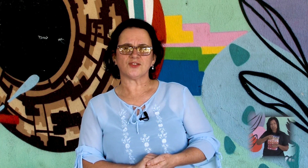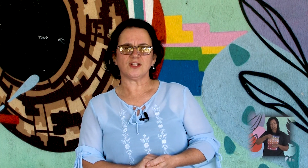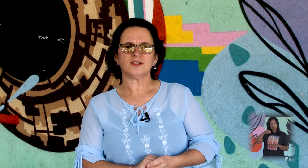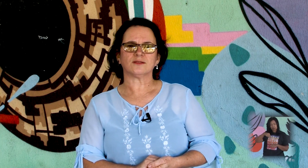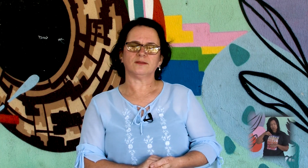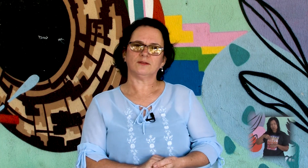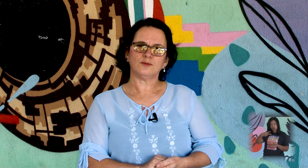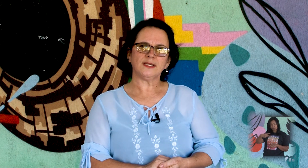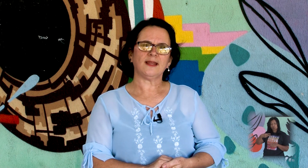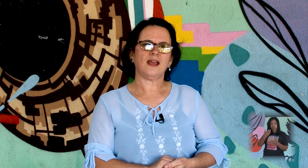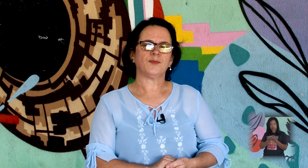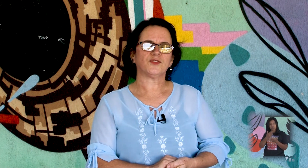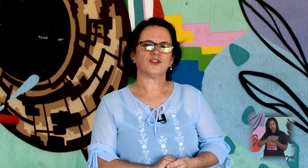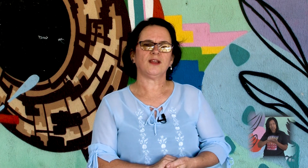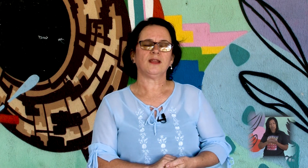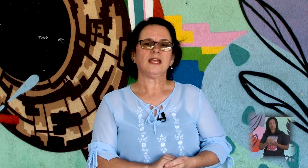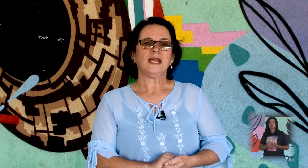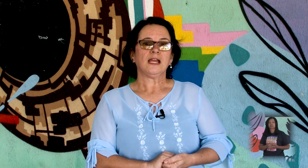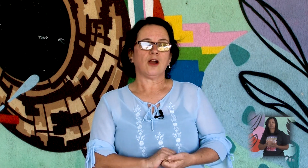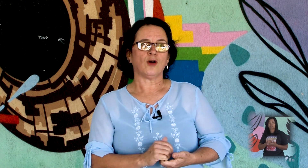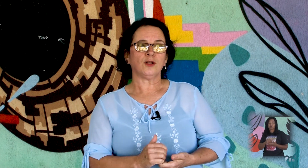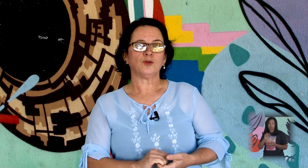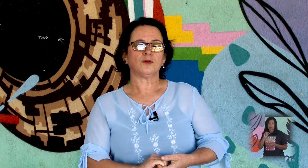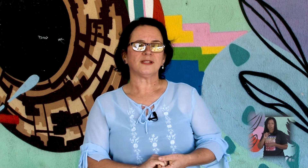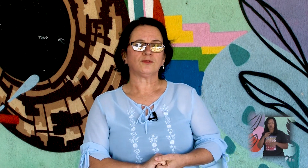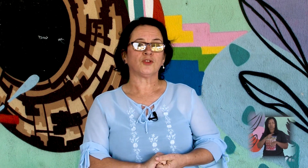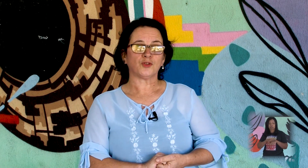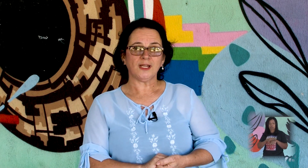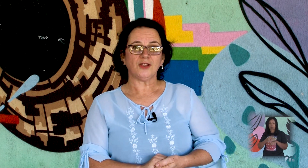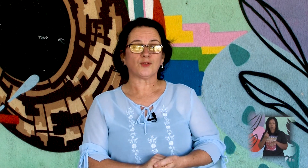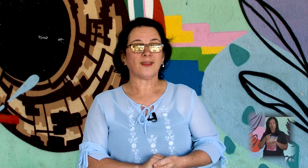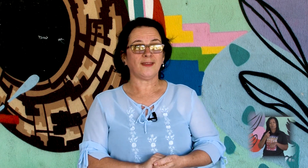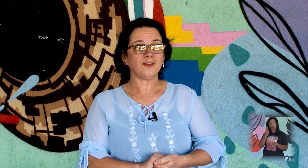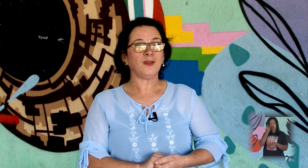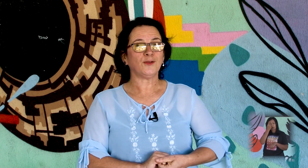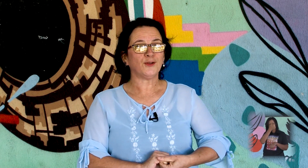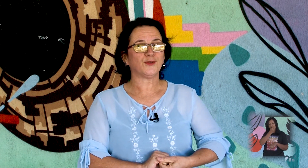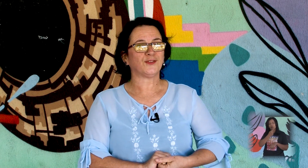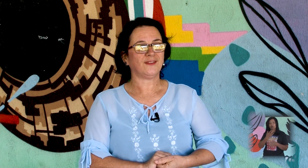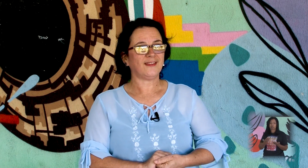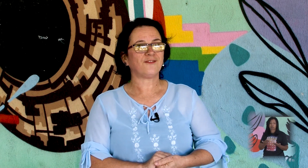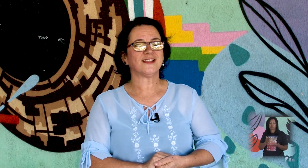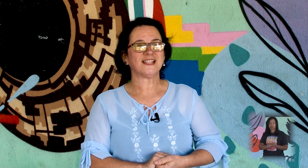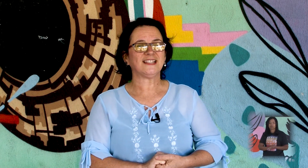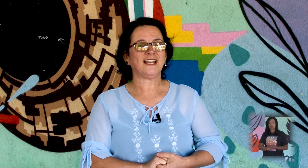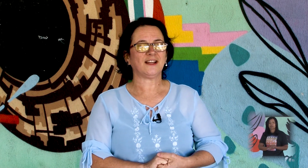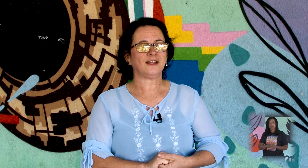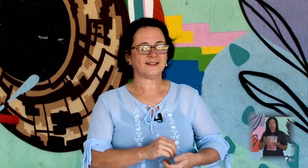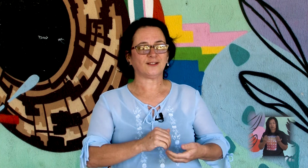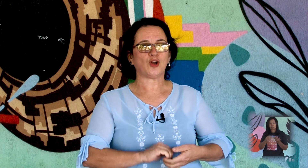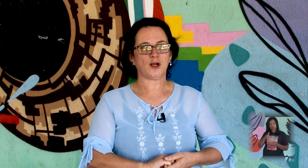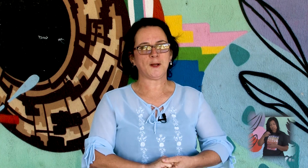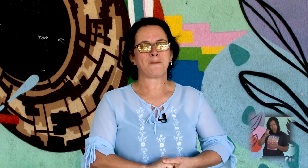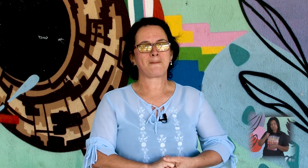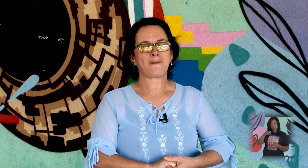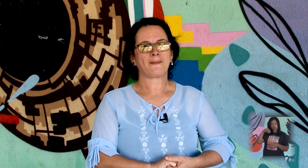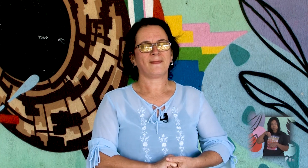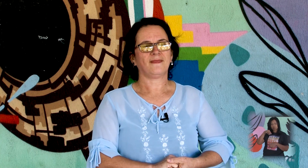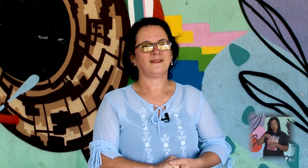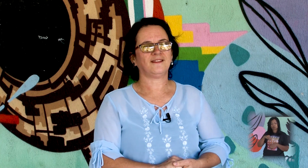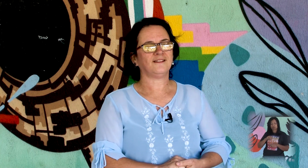intérpretes. Antes disso, uma intérprete, né? Agora no setor jurídico é 15 minutos. Tem que fazer essa